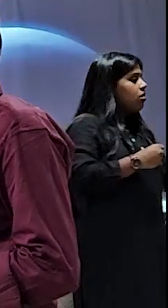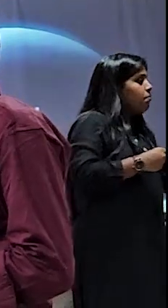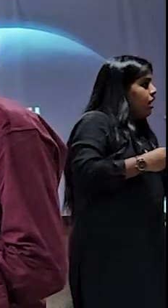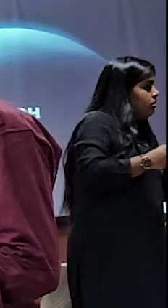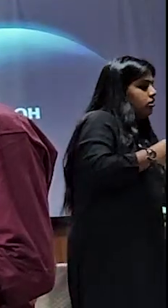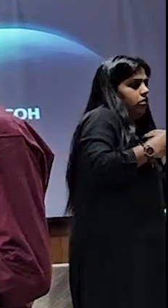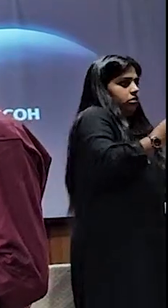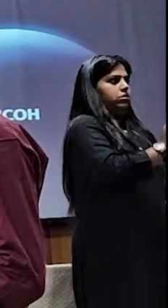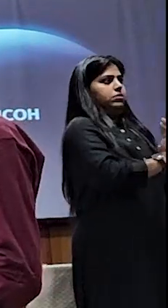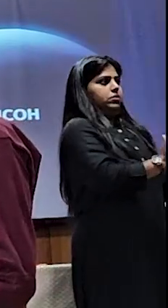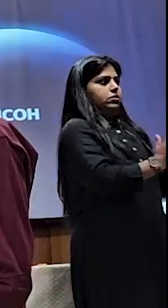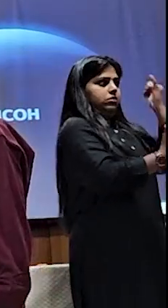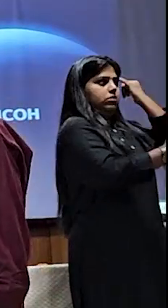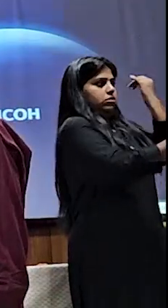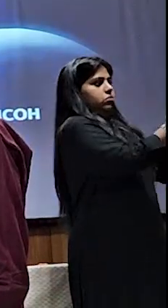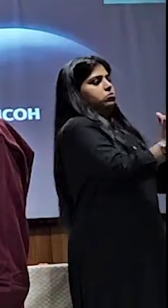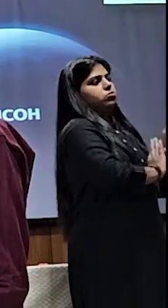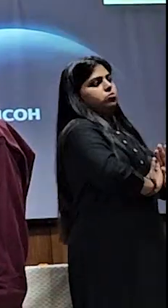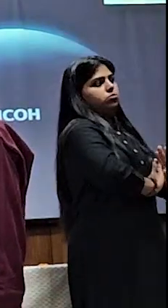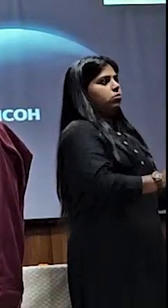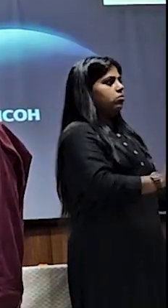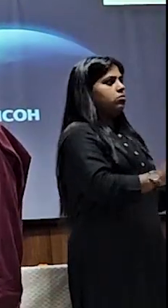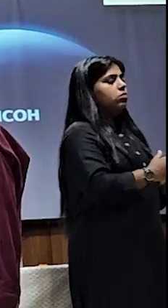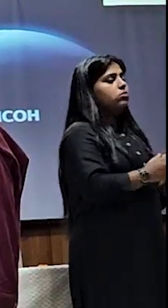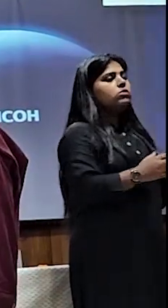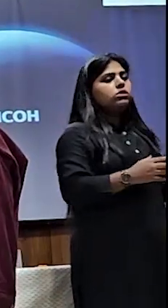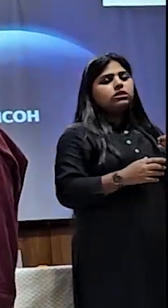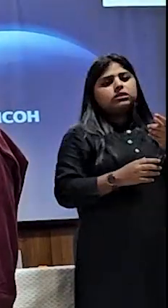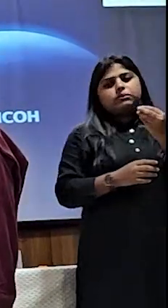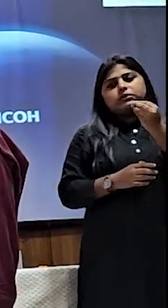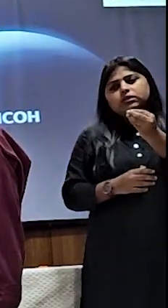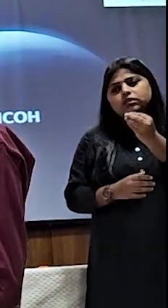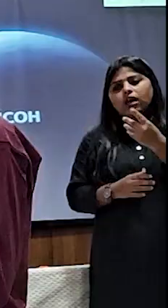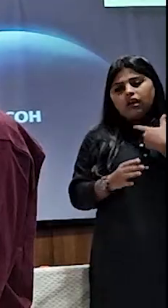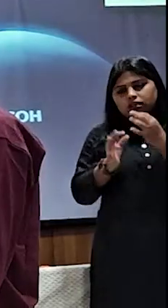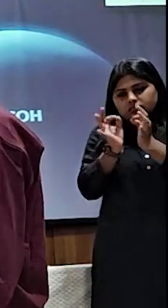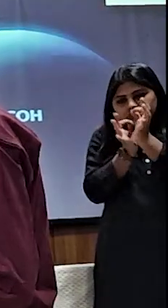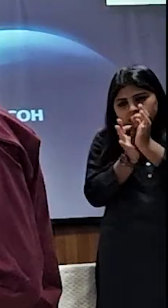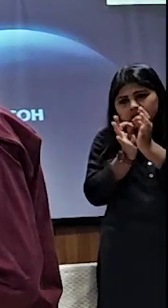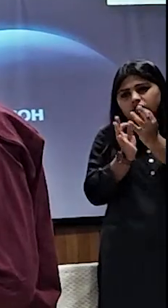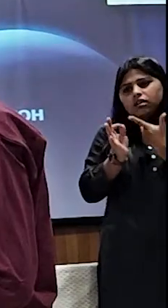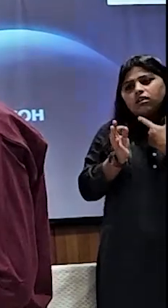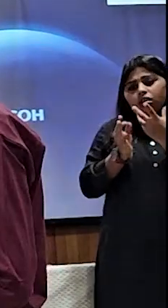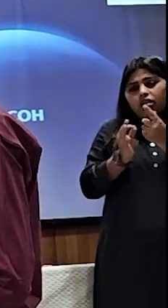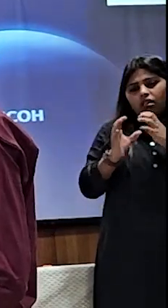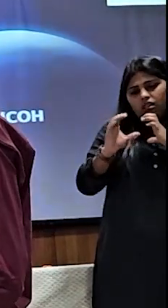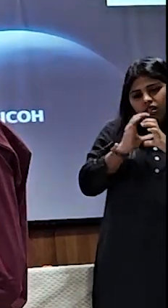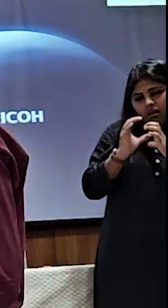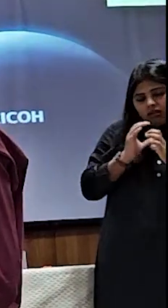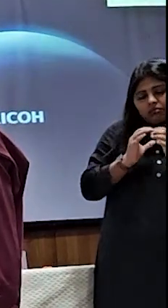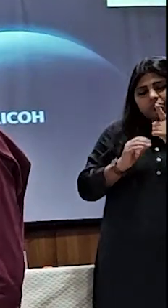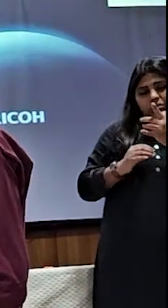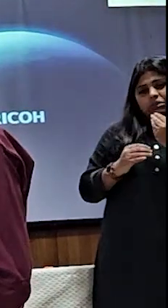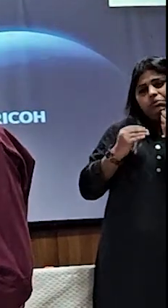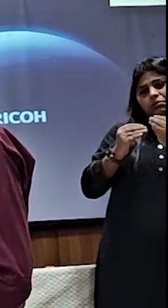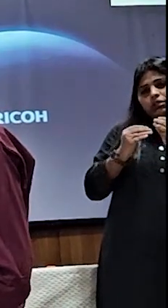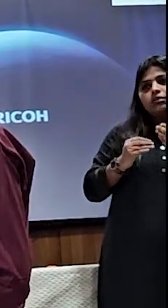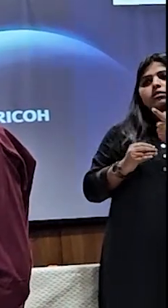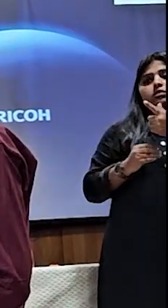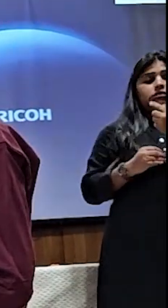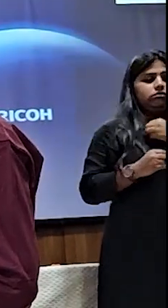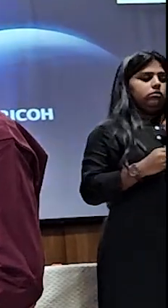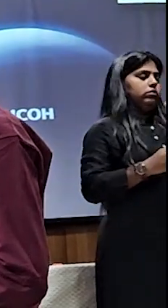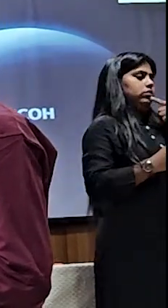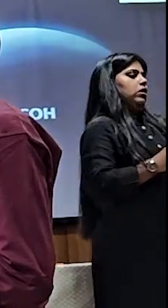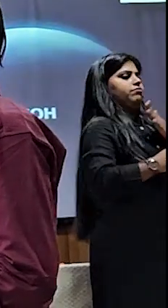तो बताओ डॉक्टर साहब, हम इसको अपनी बात समझा सके। डॉक्टर, और वे हमसे बात कर सके। आप धीरज रखिए, सब